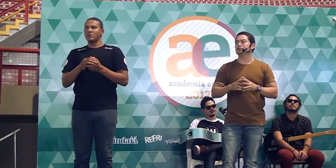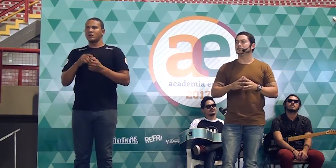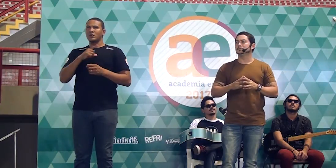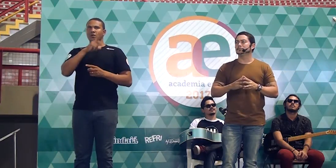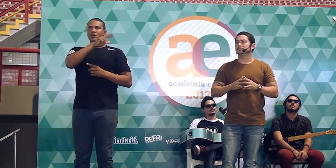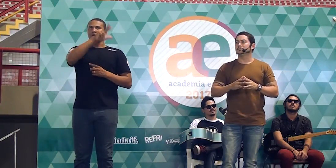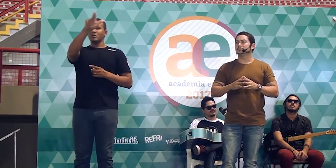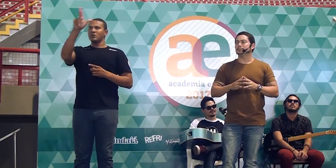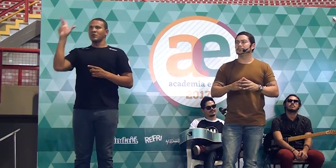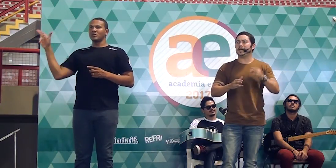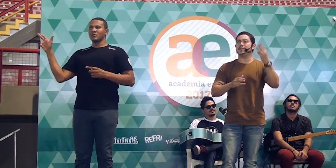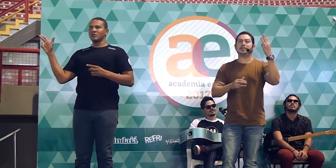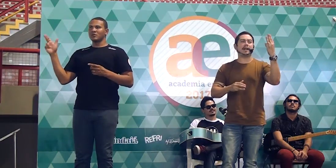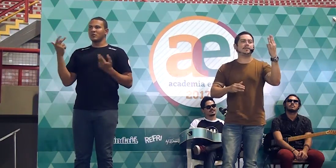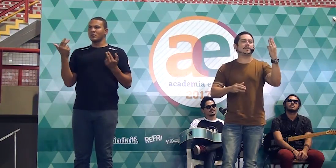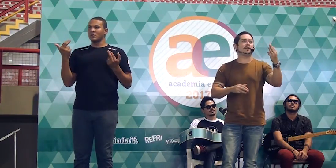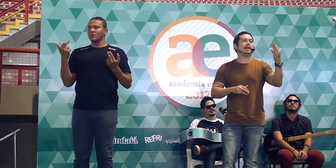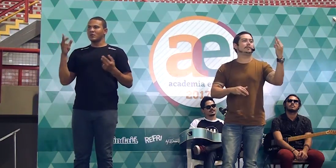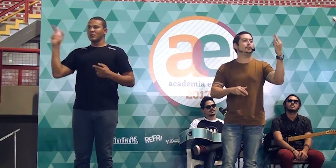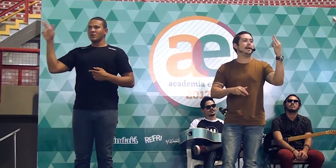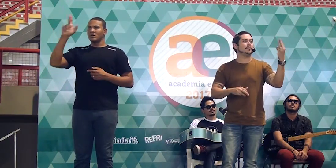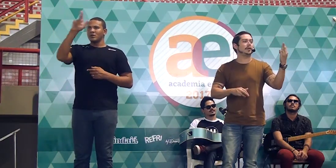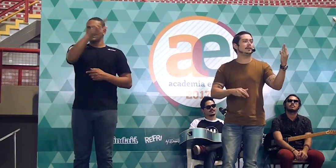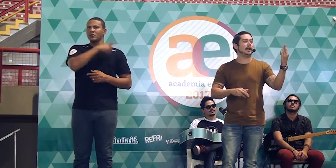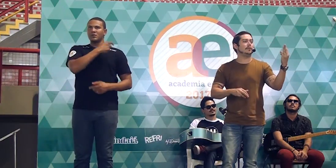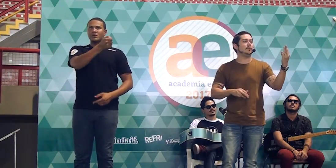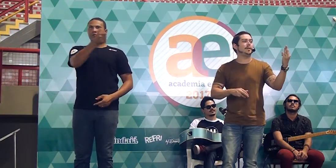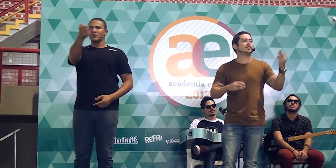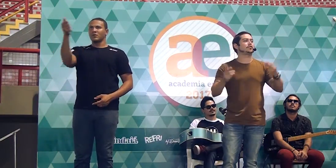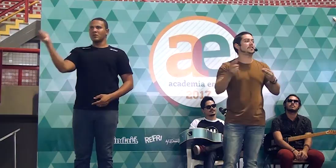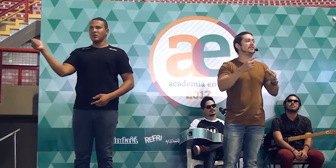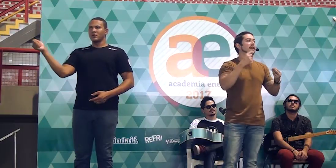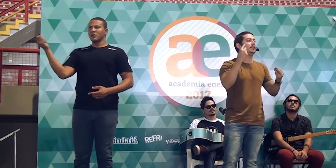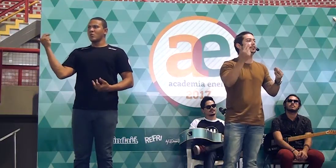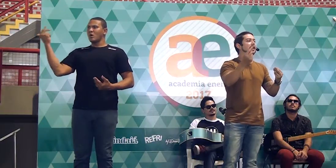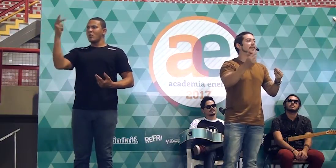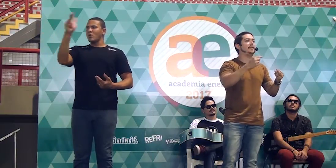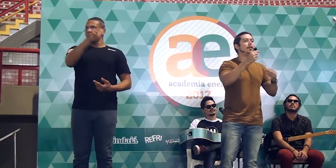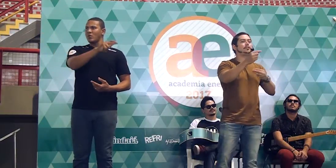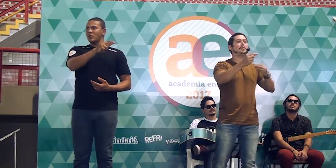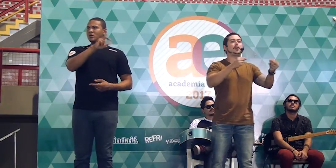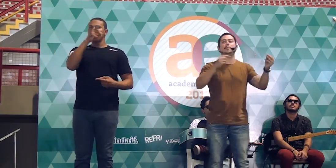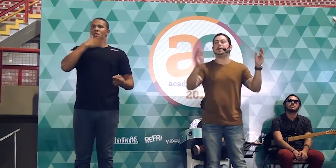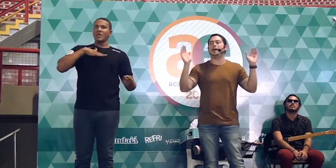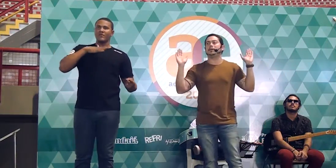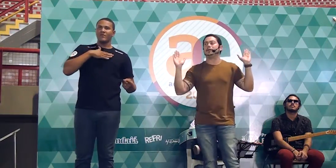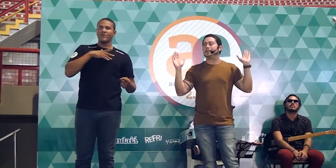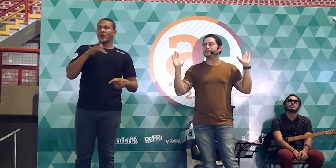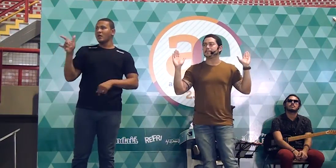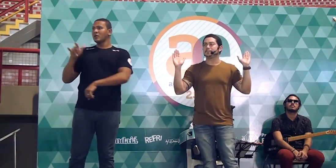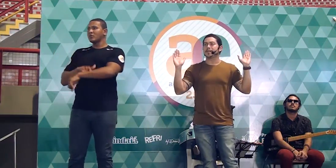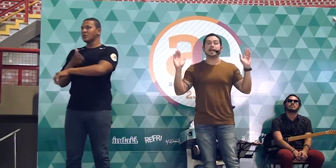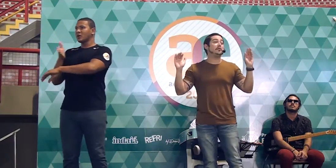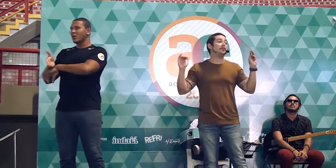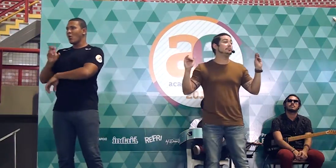coisa. 3 televisão ligadas no mesmo canal, o pessoal só se fala no intervalo, na hora de mijar ou beber água. E aí o filme tá,